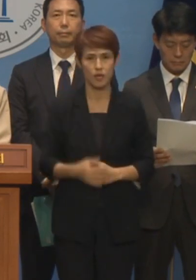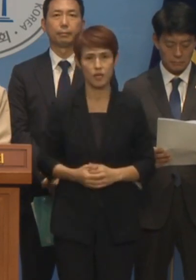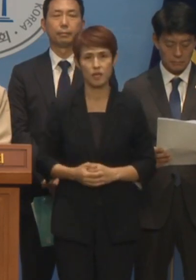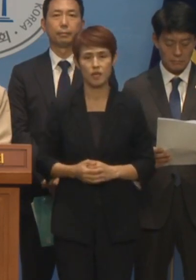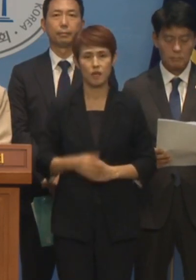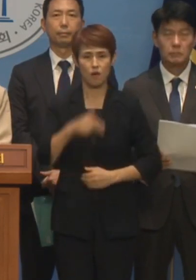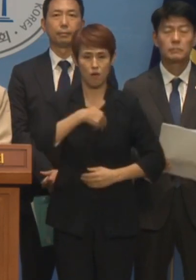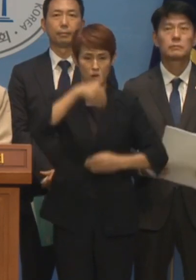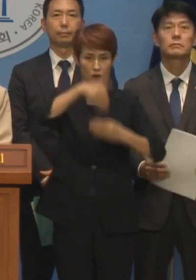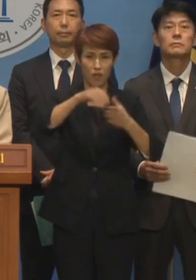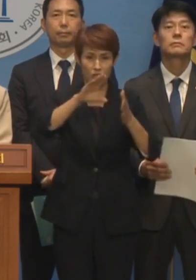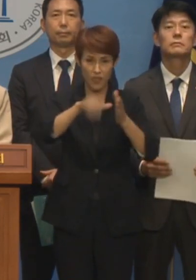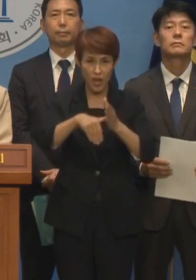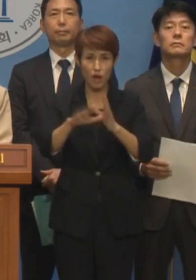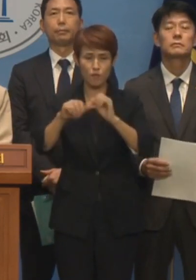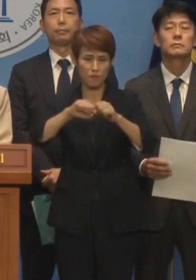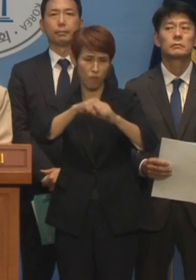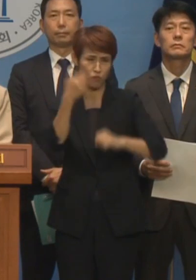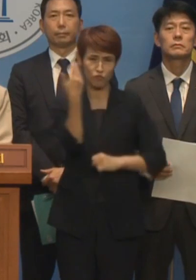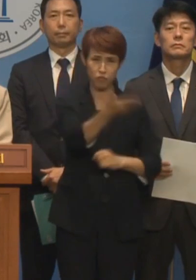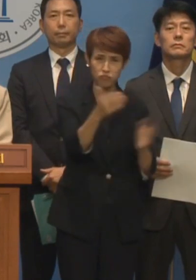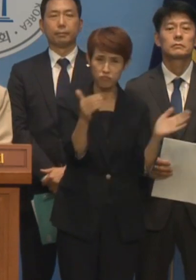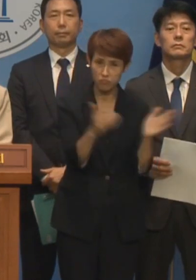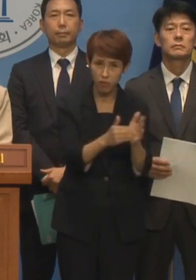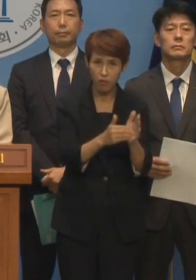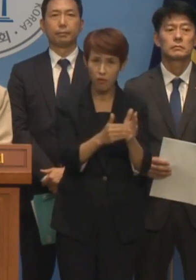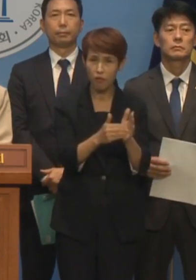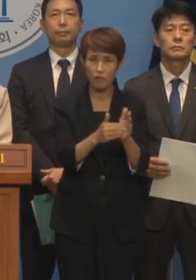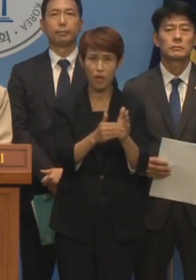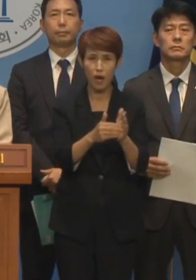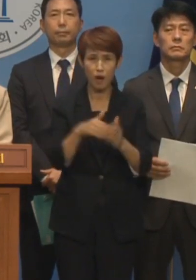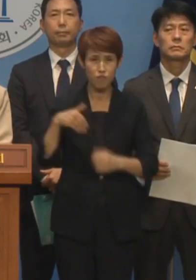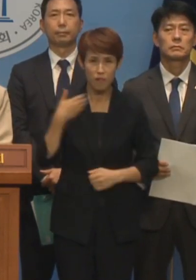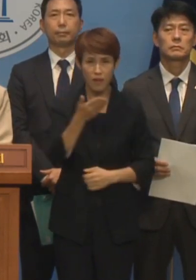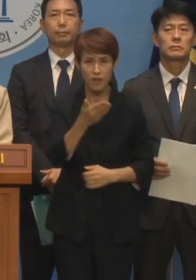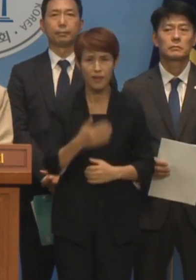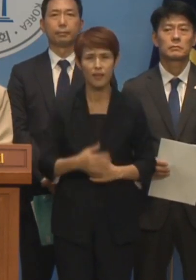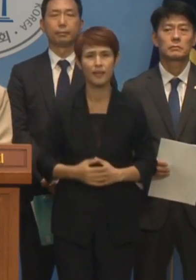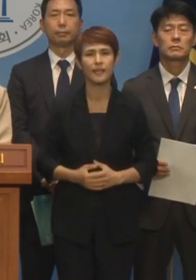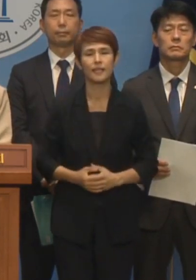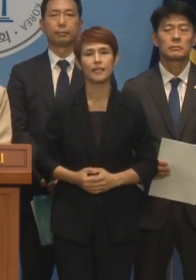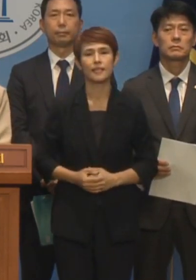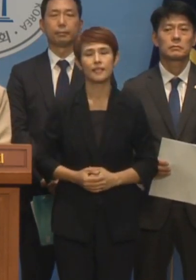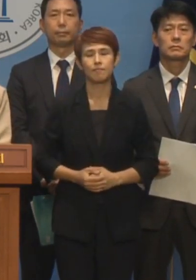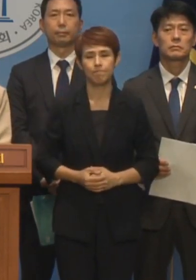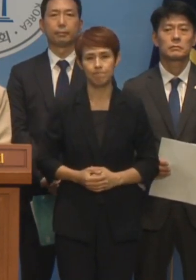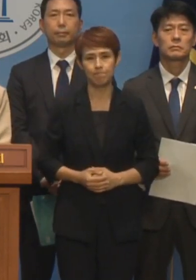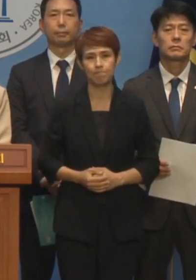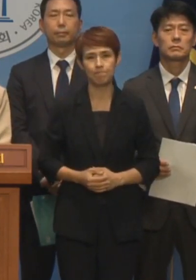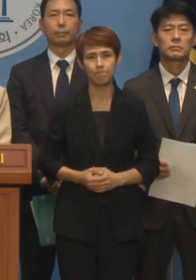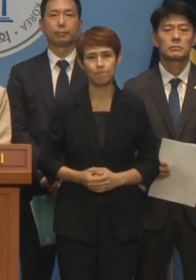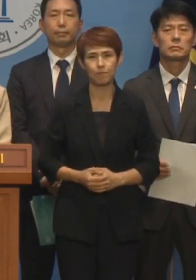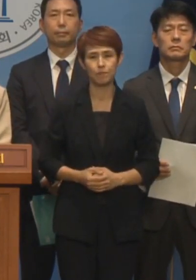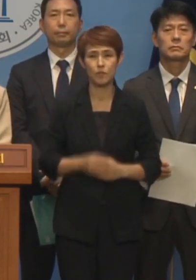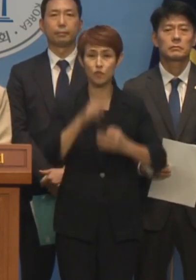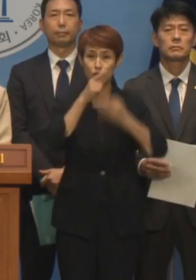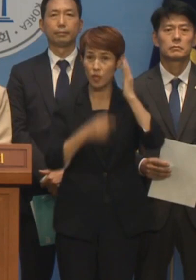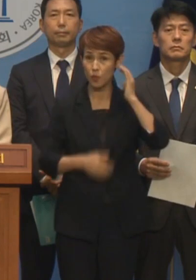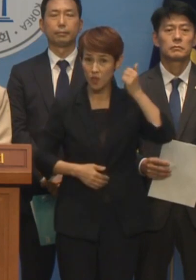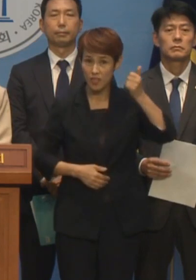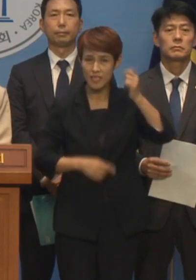총선의 결과가 국민의 엄중한 경고로 느껴지지도 않는 것인가? 아직 늦지 않았다. 윤석열